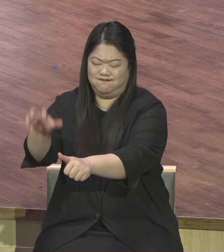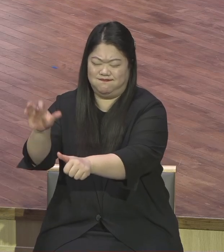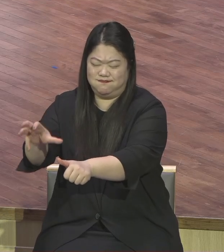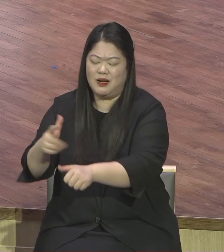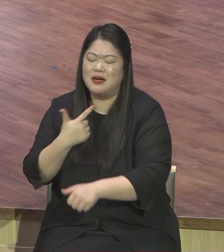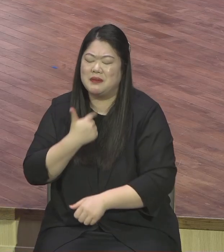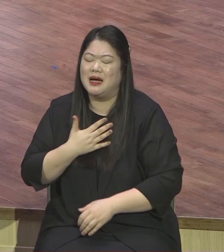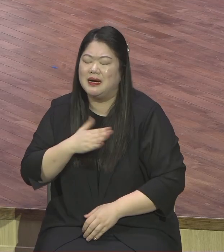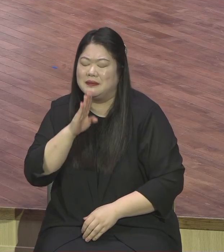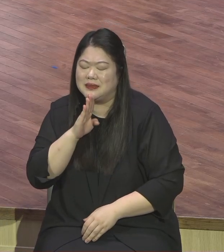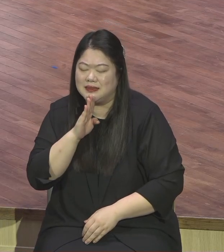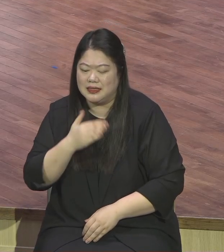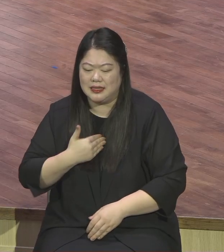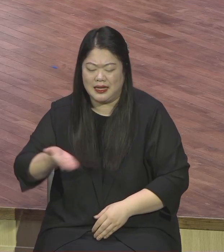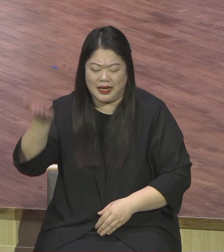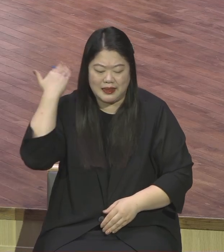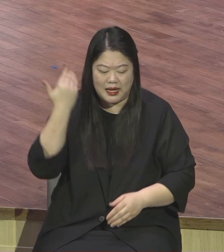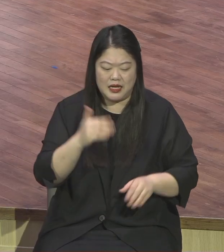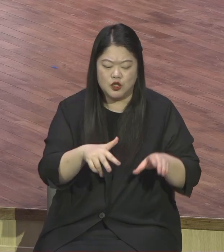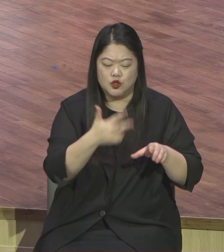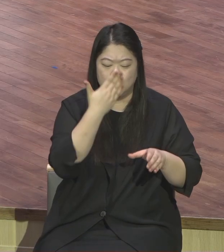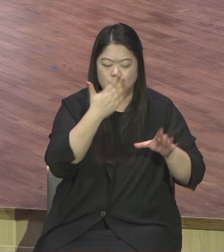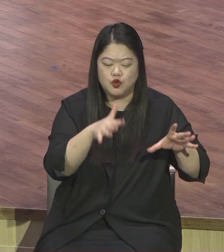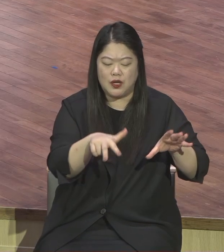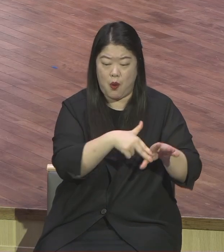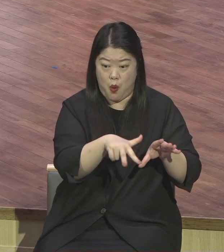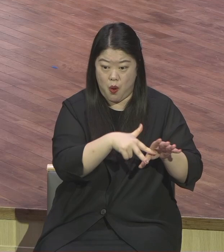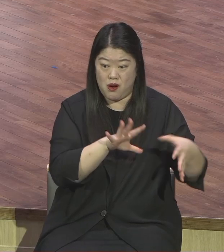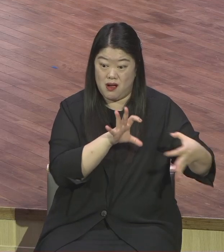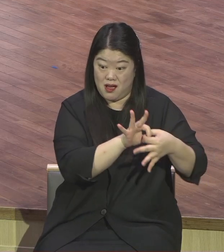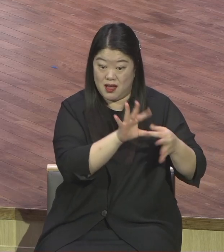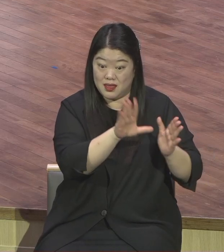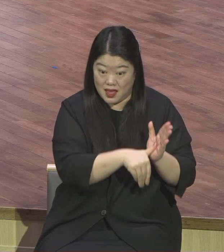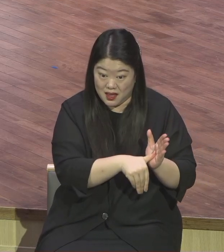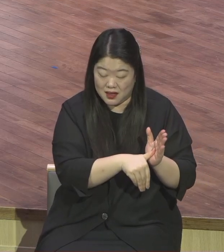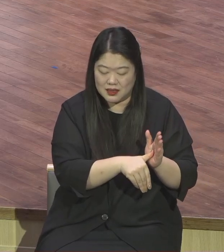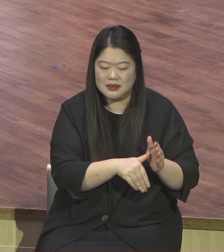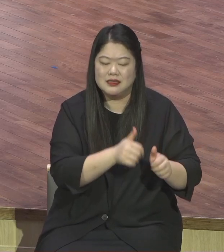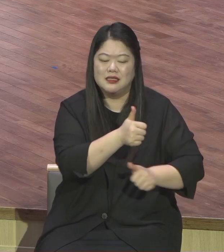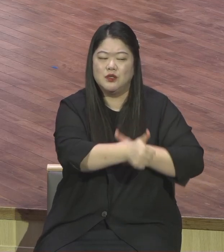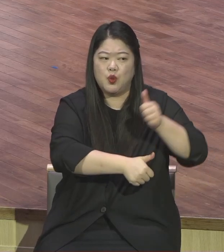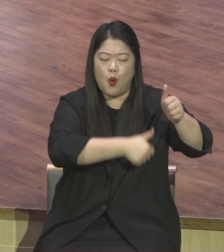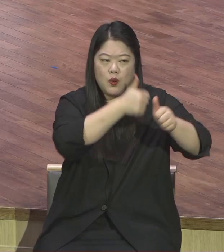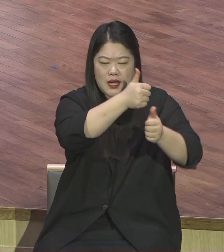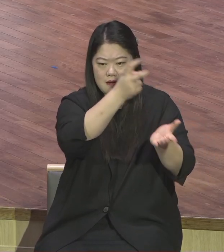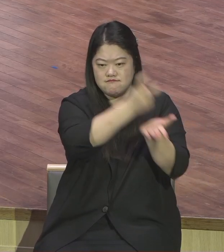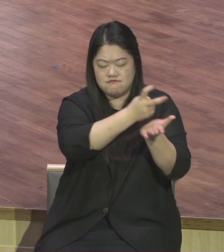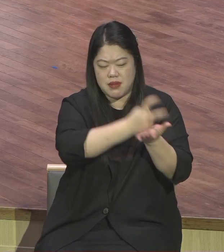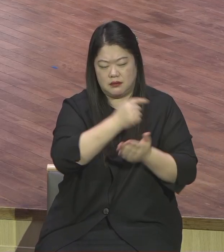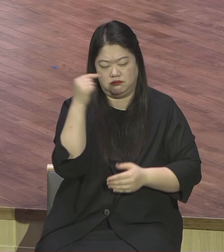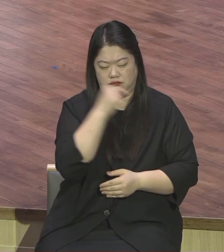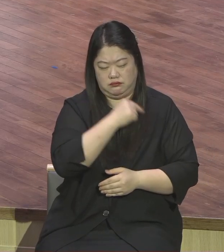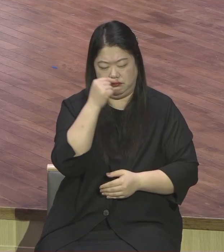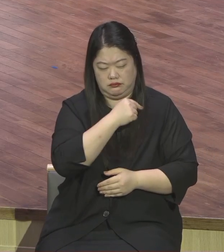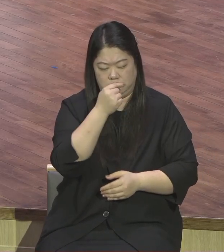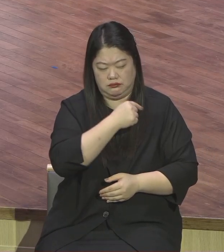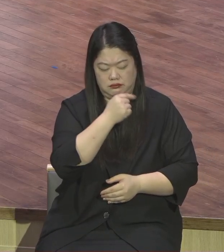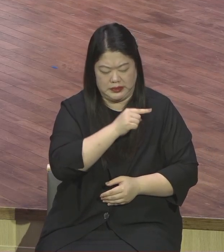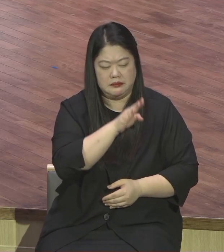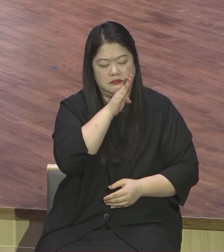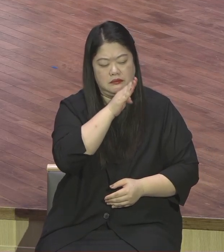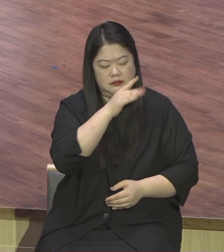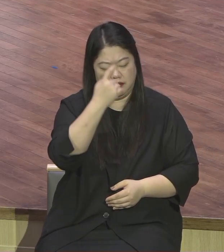내 조상의 전통에 대하여 더욱 열심이었으나 그러나 내 어머니의 태로부터 나를 특정하시고